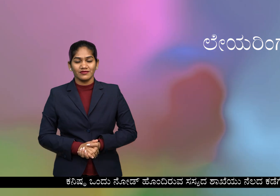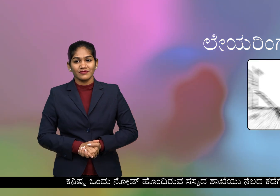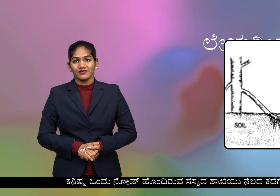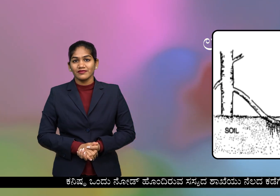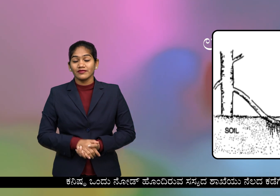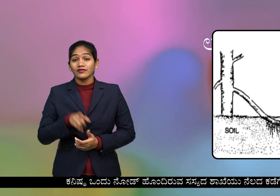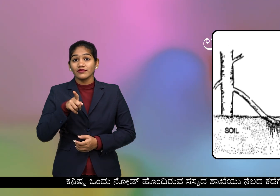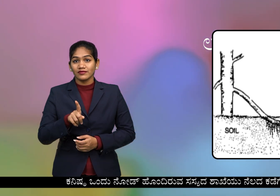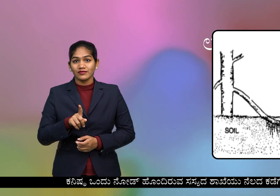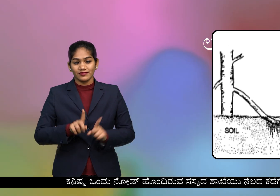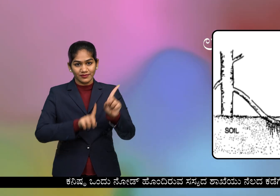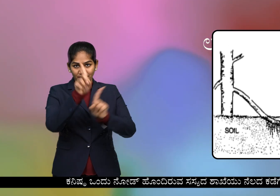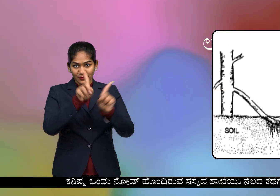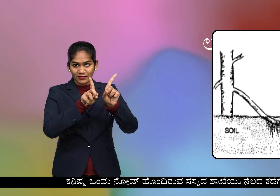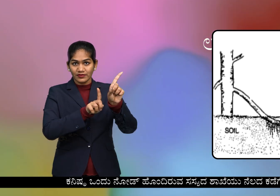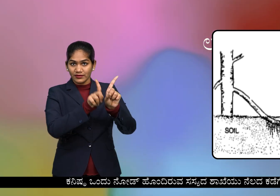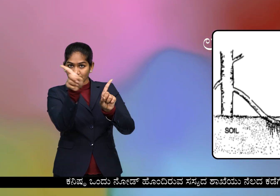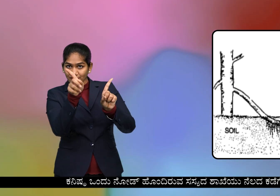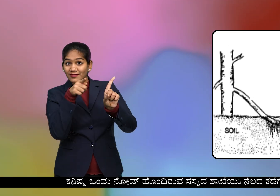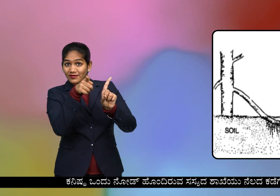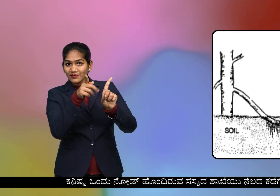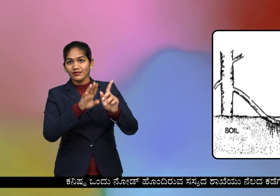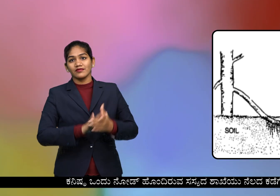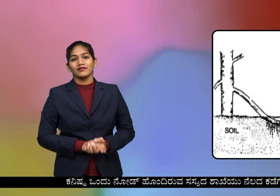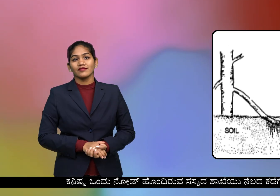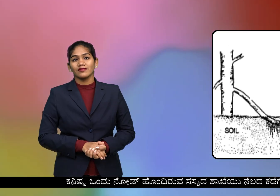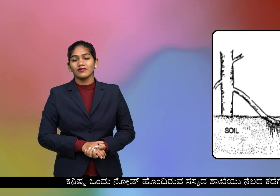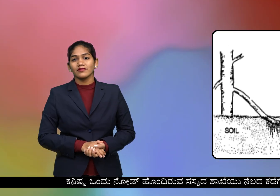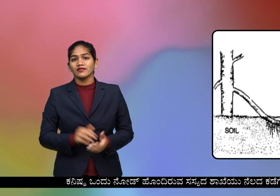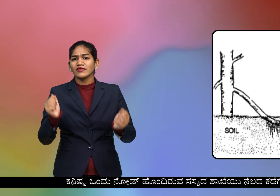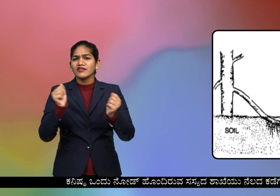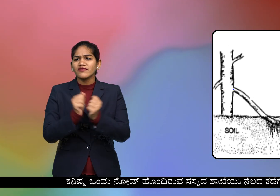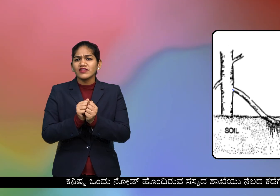ಕನಿಷ್ಠ ಒಂದು ನೋಡ್ ಹೊಂದಿರುವ ಸಸ್ಯದ ಶಾಖೆಯು ನೆಲದ ಕಡೆಗೆ ಬಾಗುತ್ತದೆ